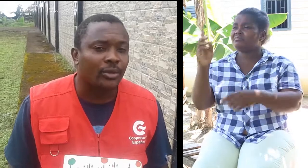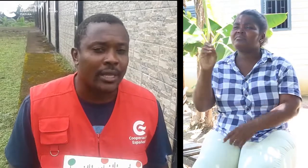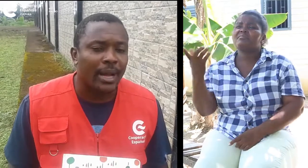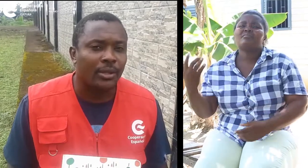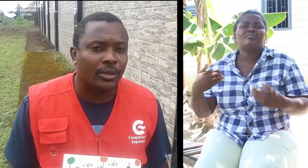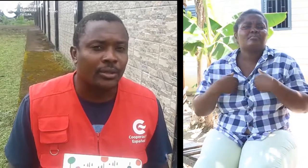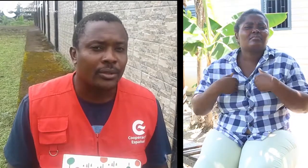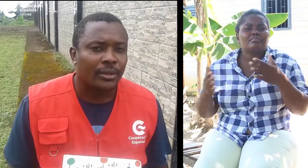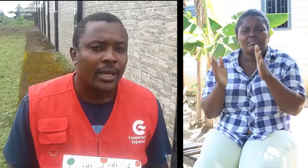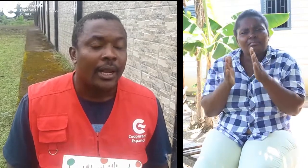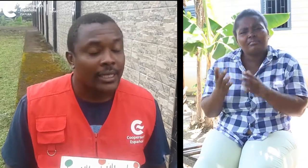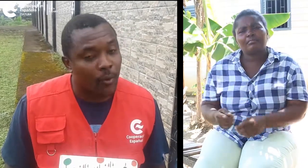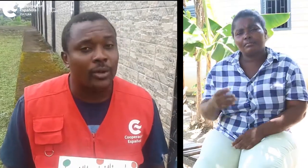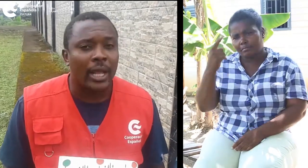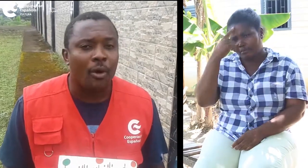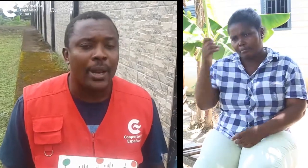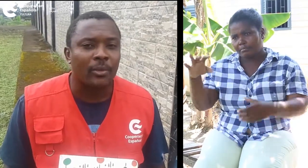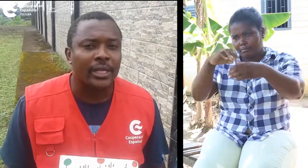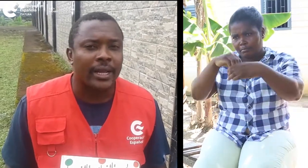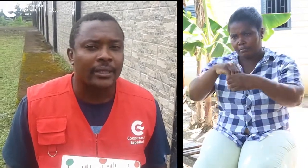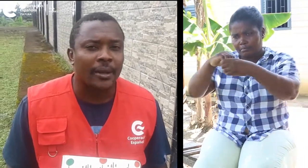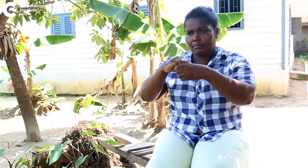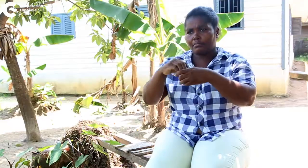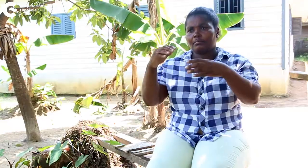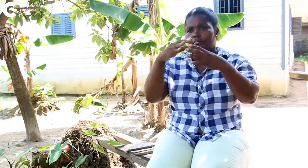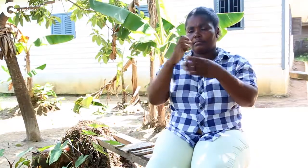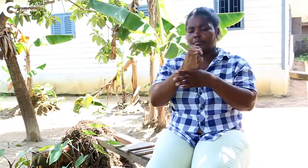los animalitos? Les recuerdo que cooperamos desde casa.